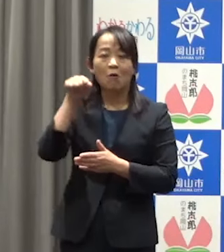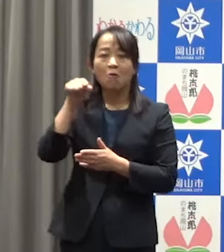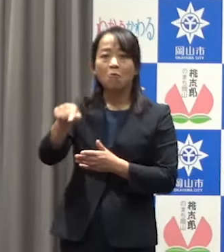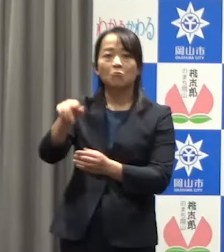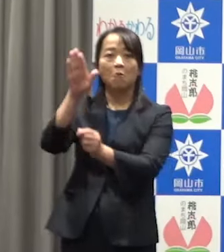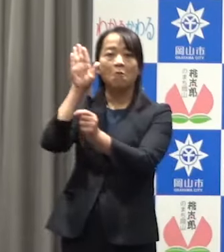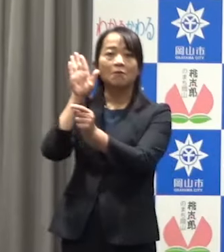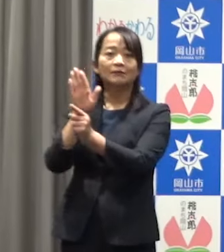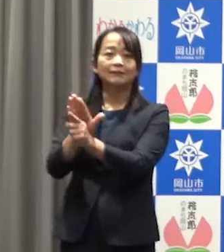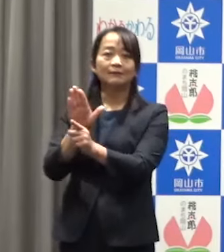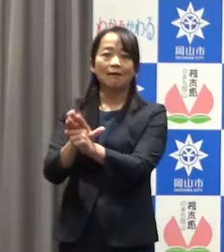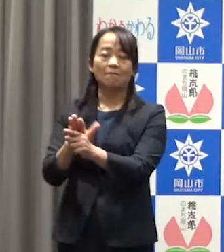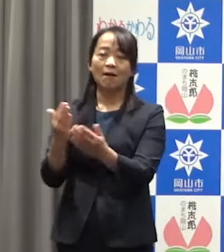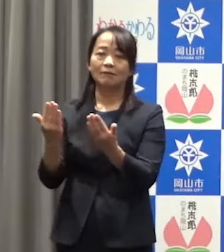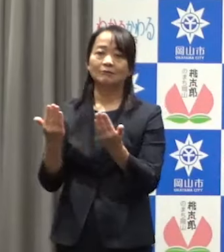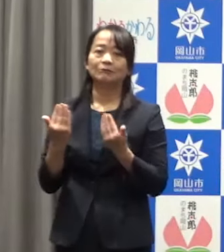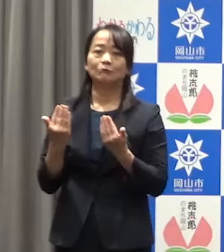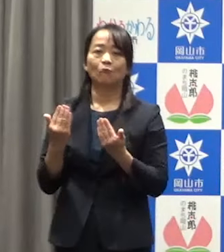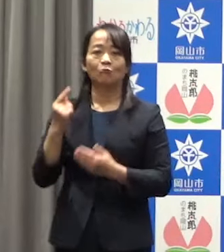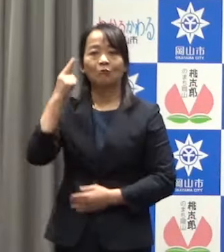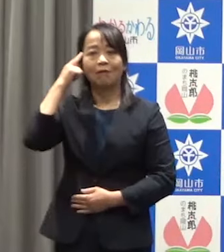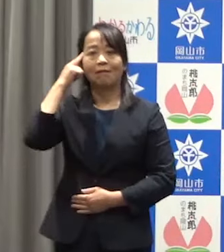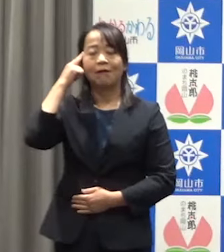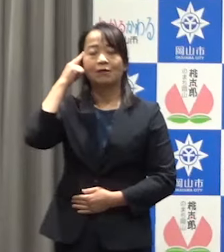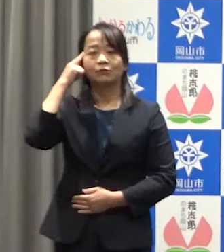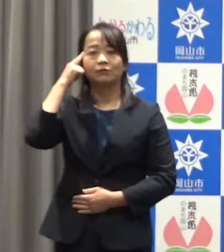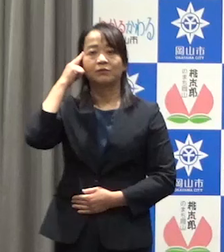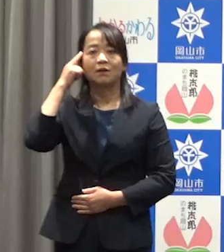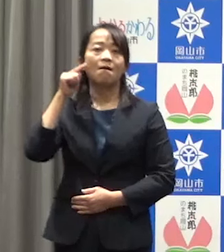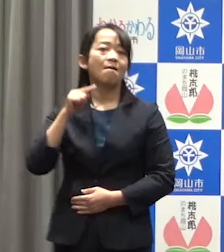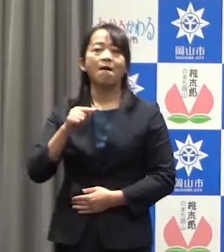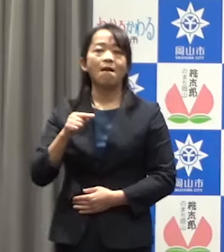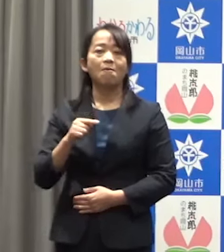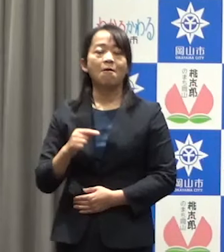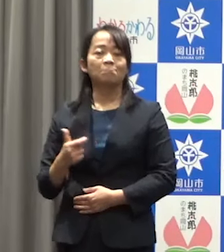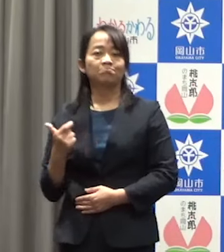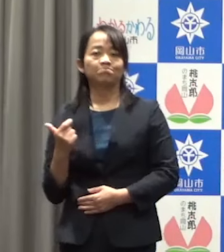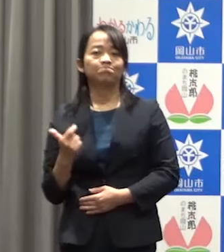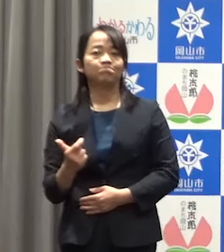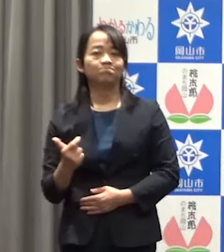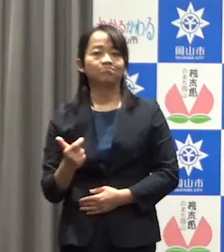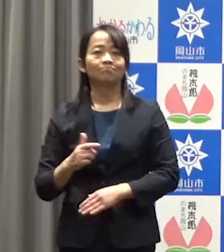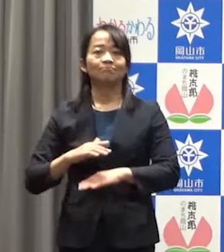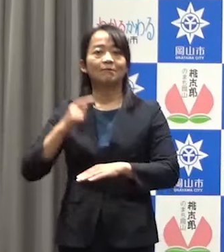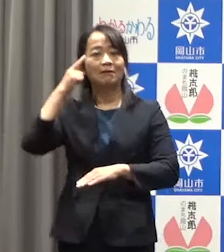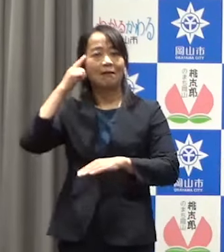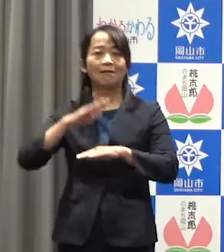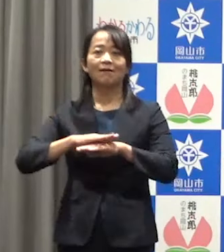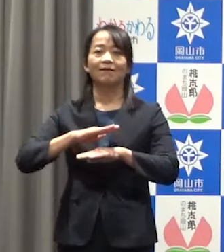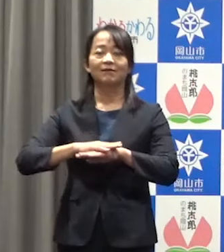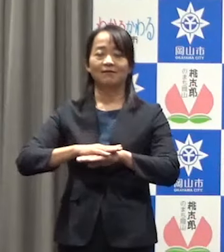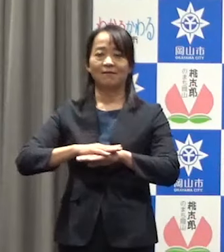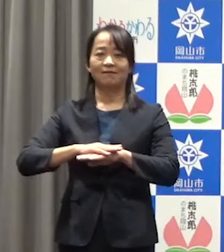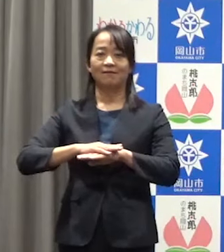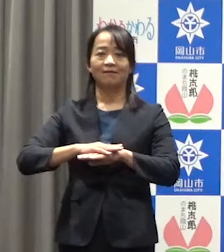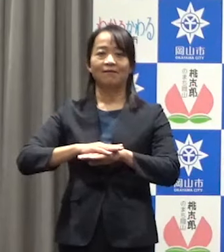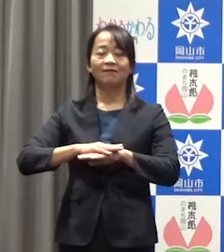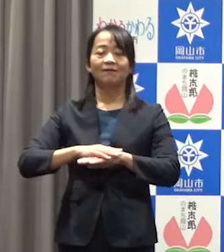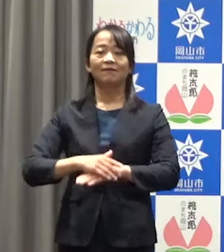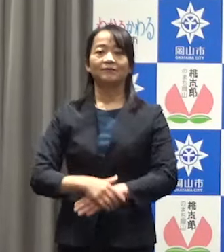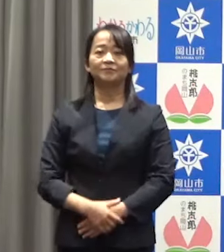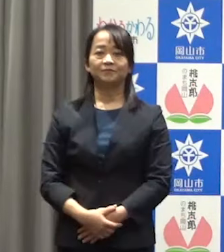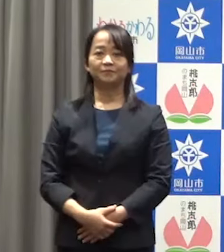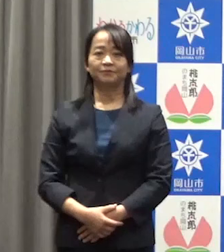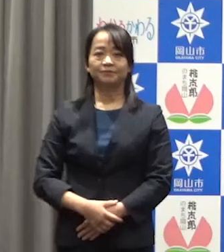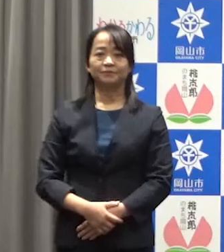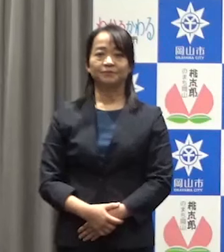かというように思っております。そこは全くぶれていないわけでありますが、まあ、そういう中で、